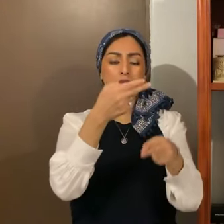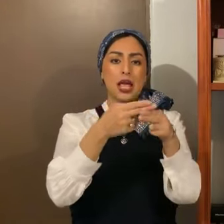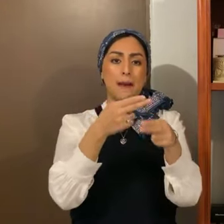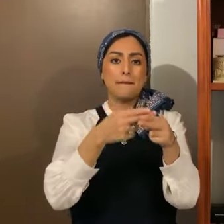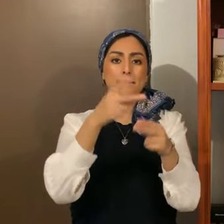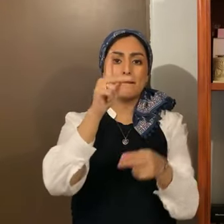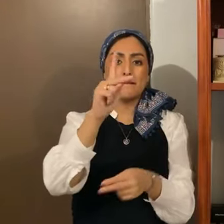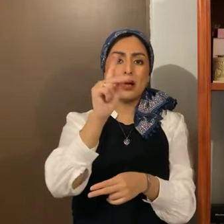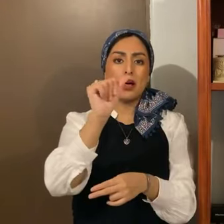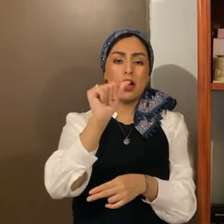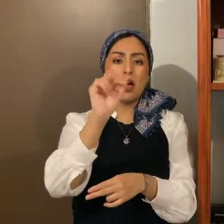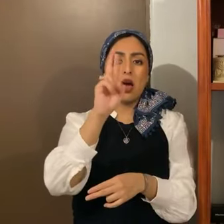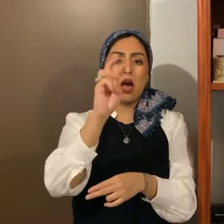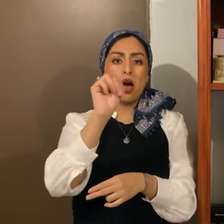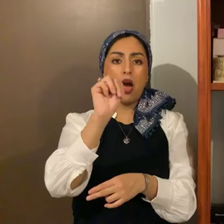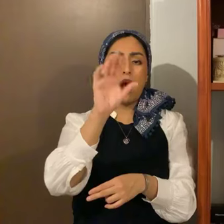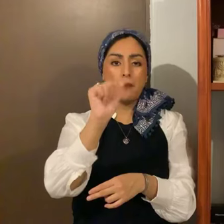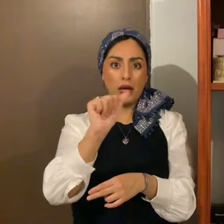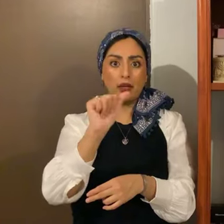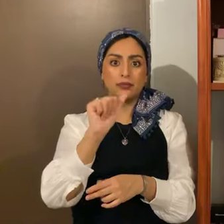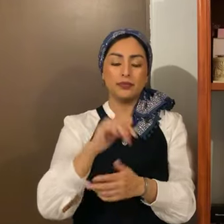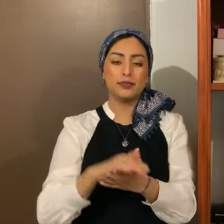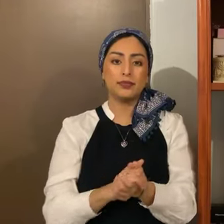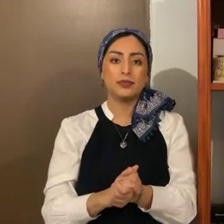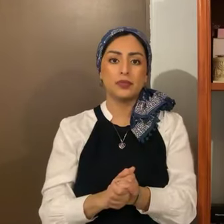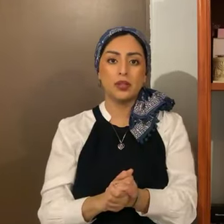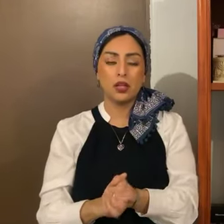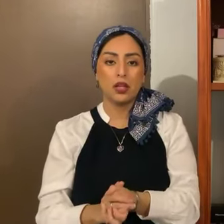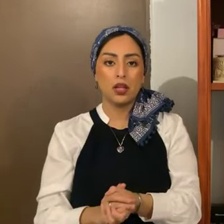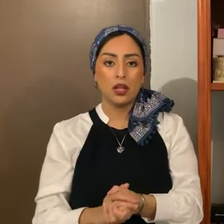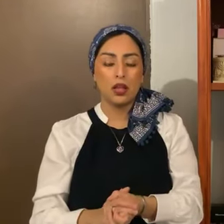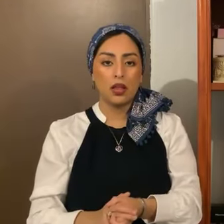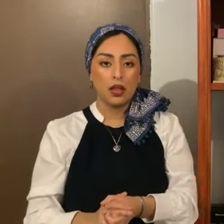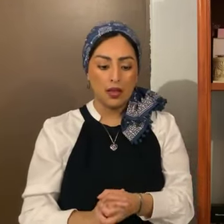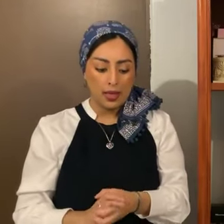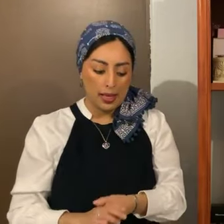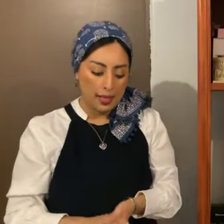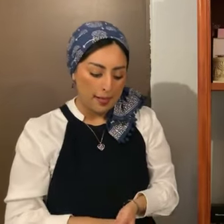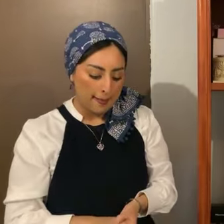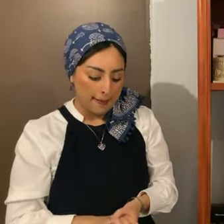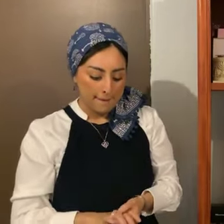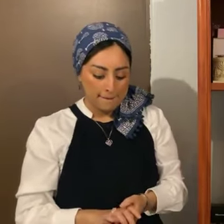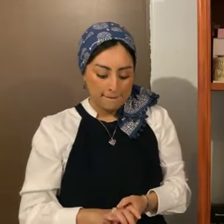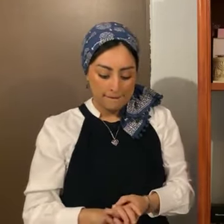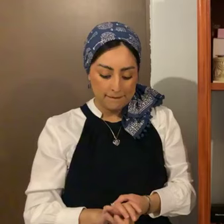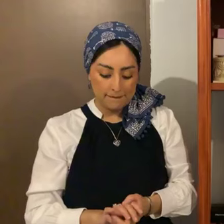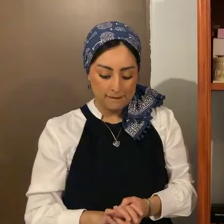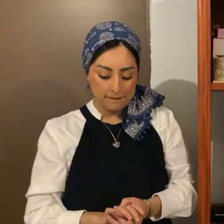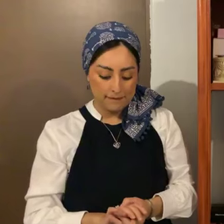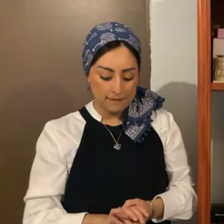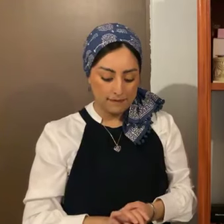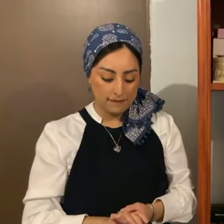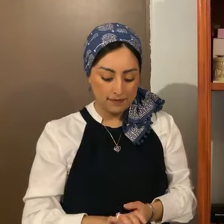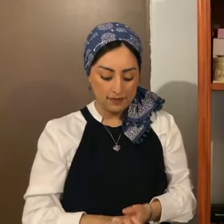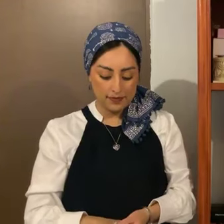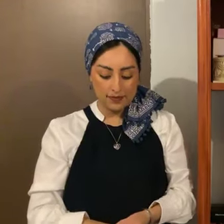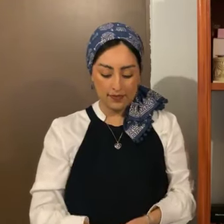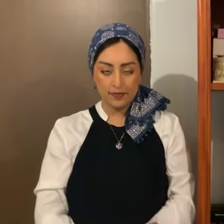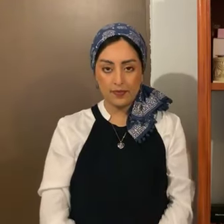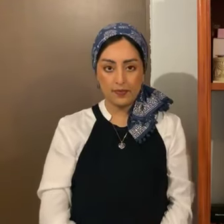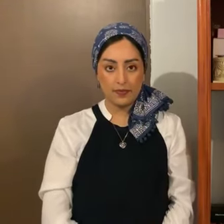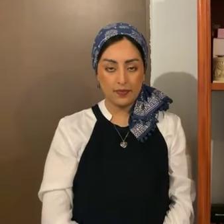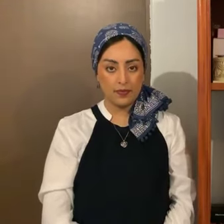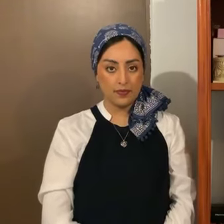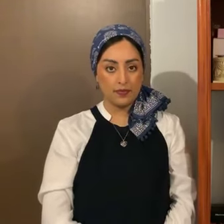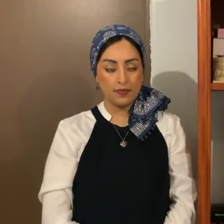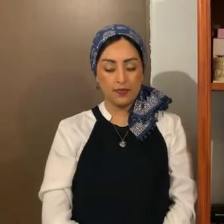las personas supieran qué es, porque si yo pongo ley de la compensación van a decir qué es eso. Pero como puse karma, por